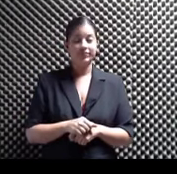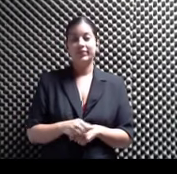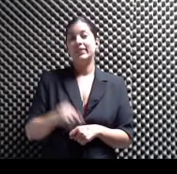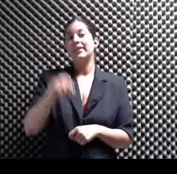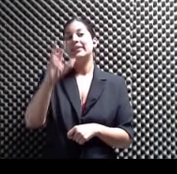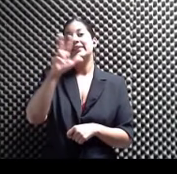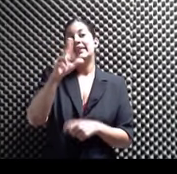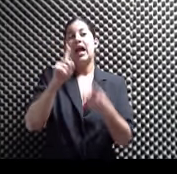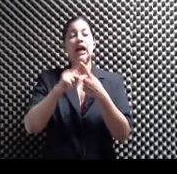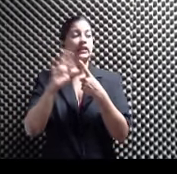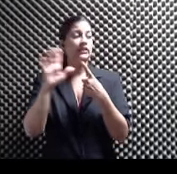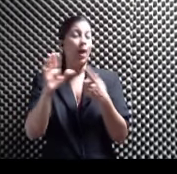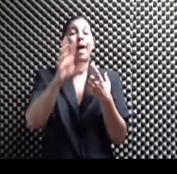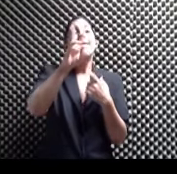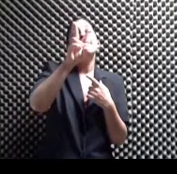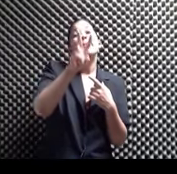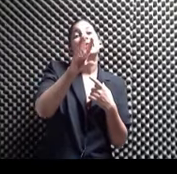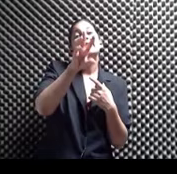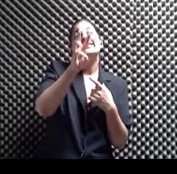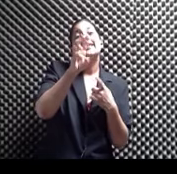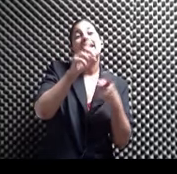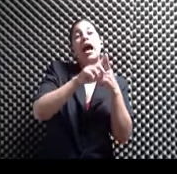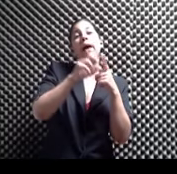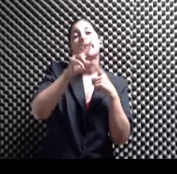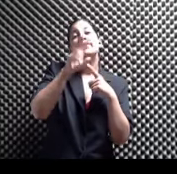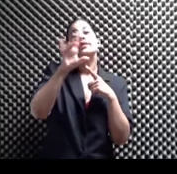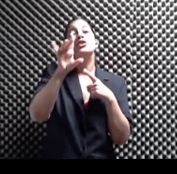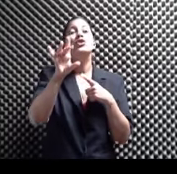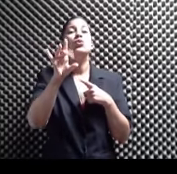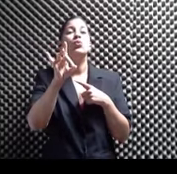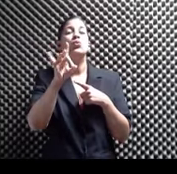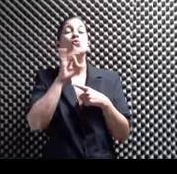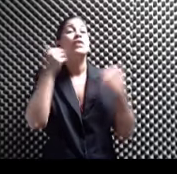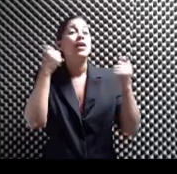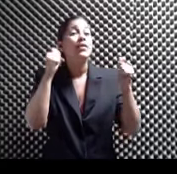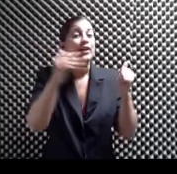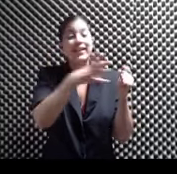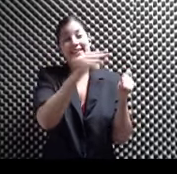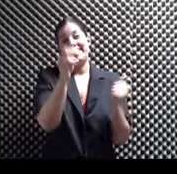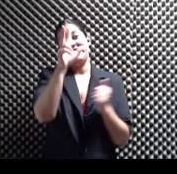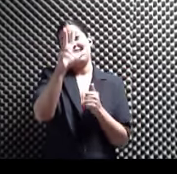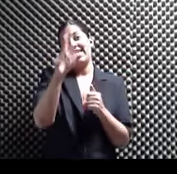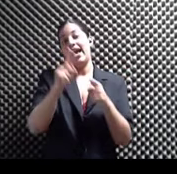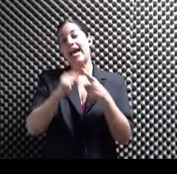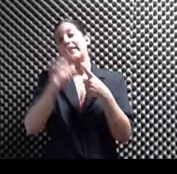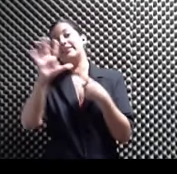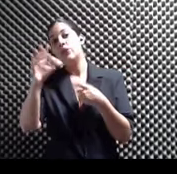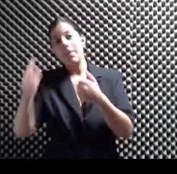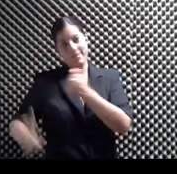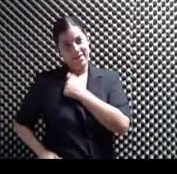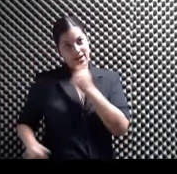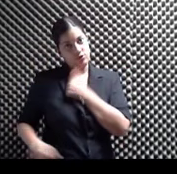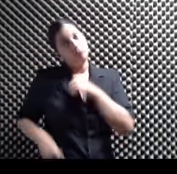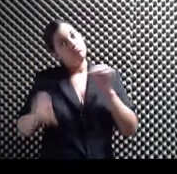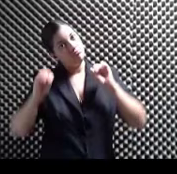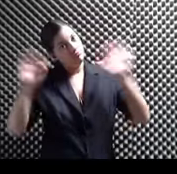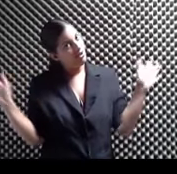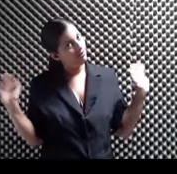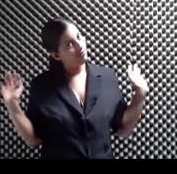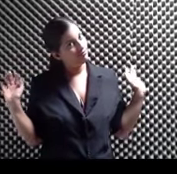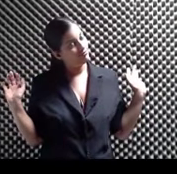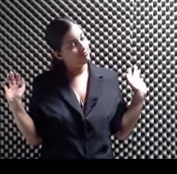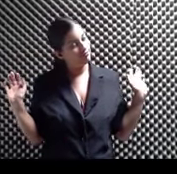8 p.m. En el 26 al 28 de abril. De abril, sí, y sí, del 3 al 5 sí. De mayo. De mayo. Para que la gente se clara que no se vaya a